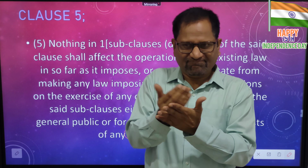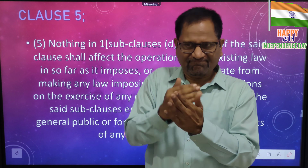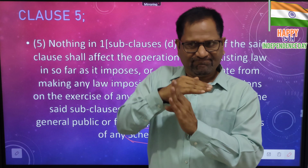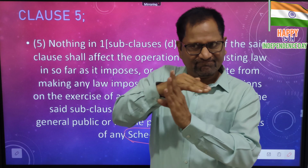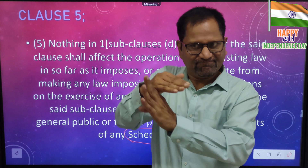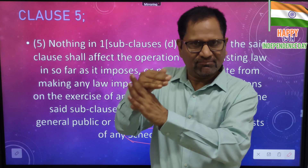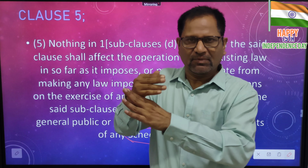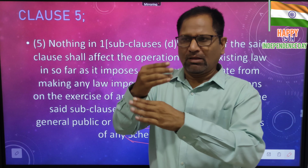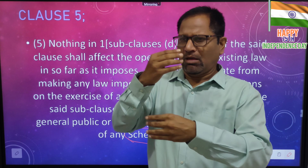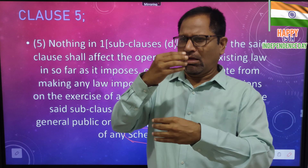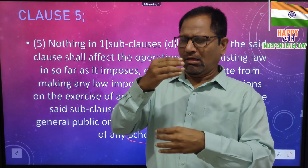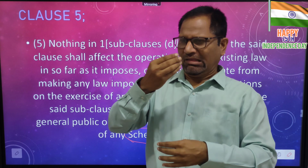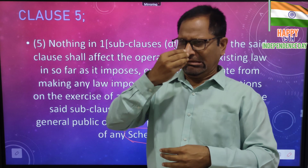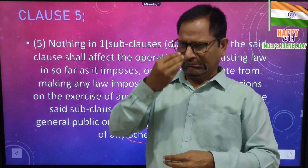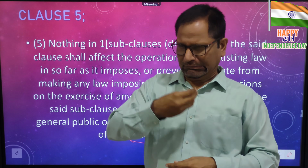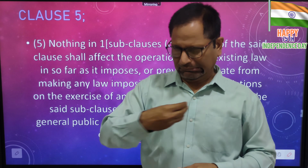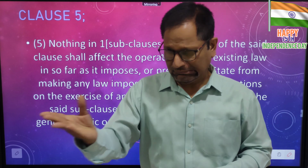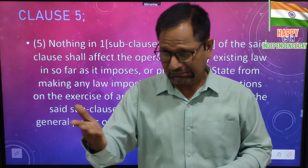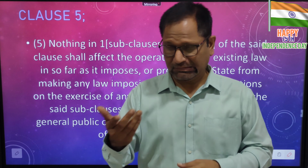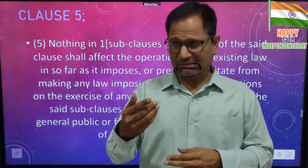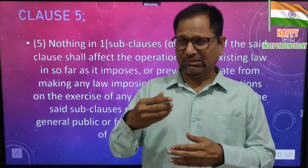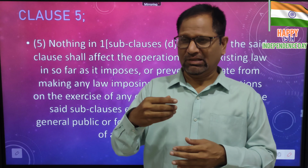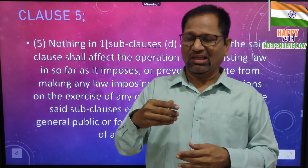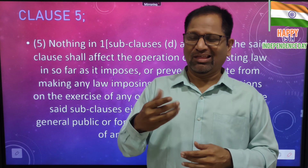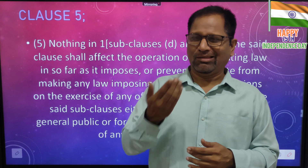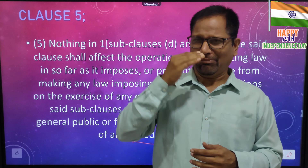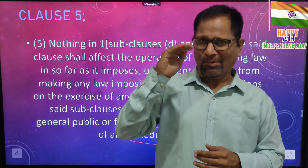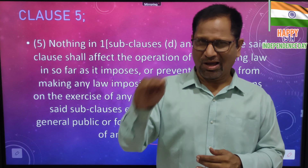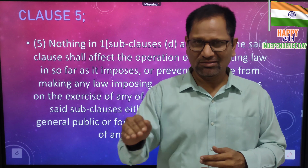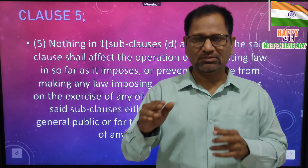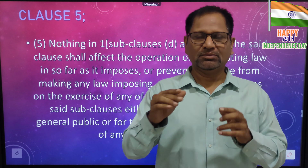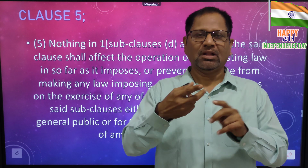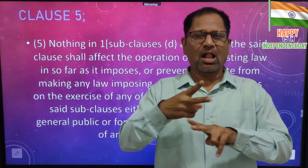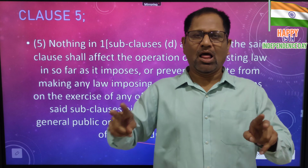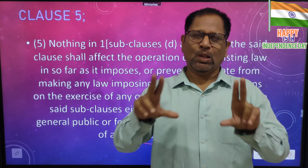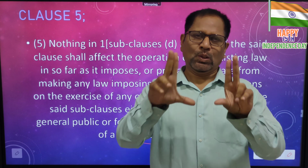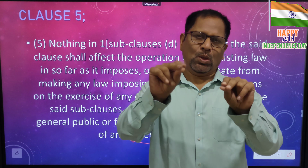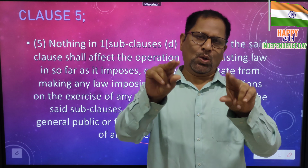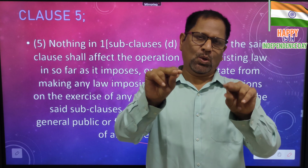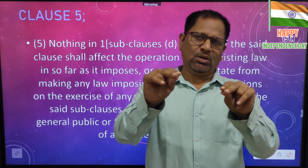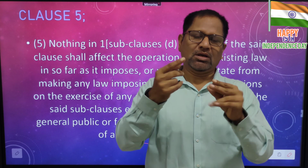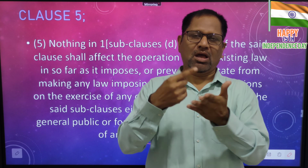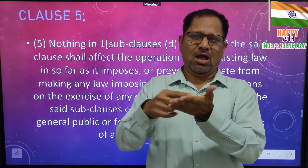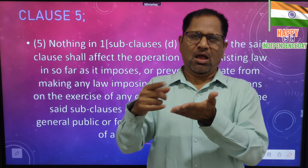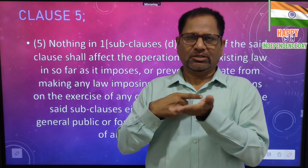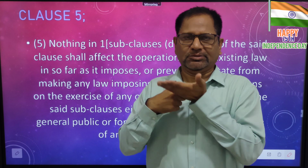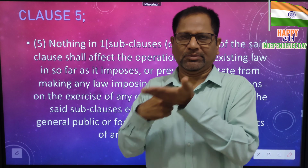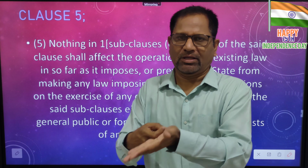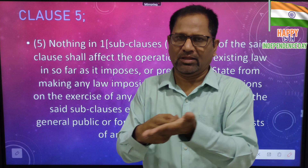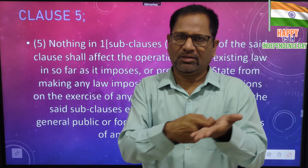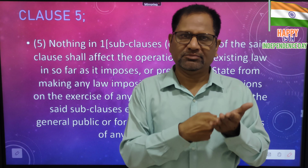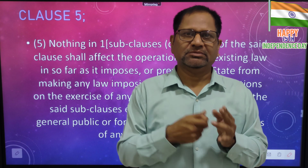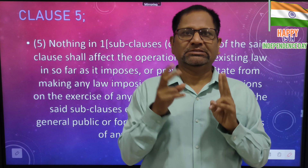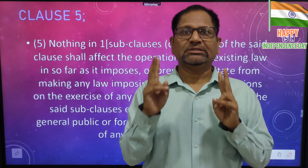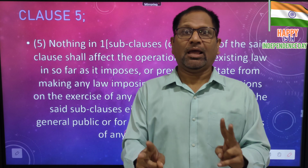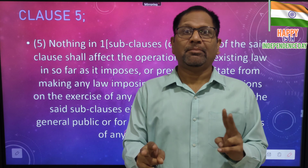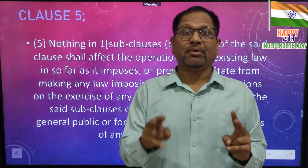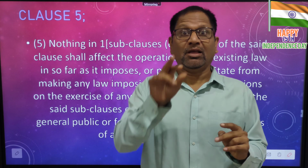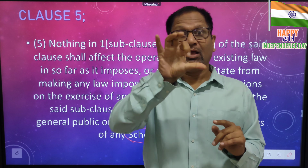लिए या जनरल पब्लिक के इंटरेस्ट को प्रोटेक्ट करने के लिए जो राज्य कानून बनाएगा तो वो उन सब चीज़ों